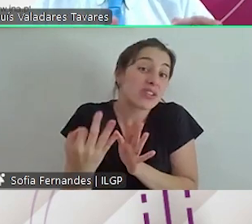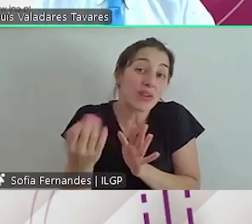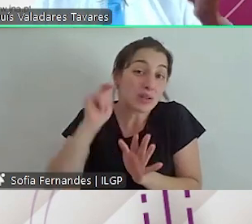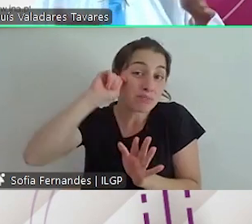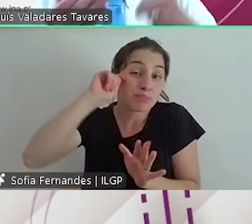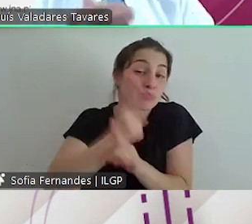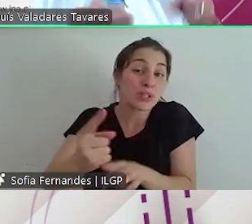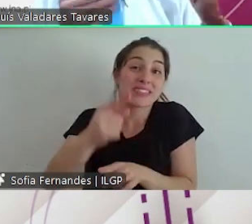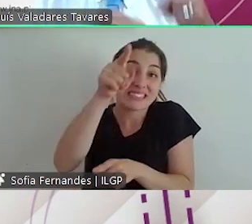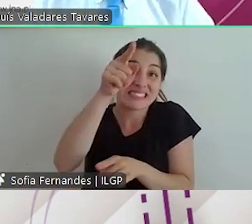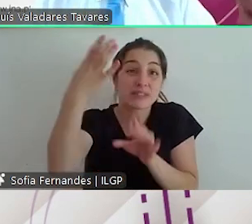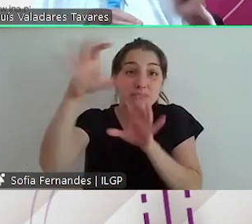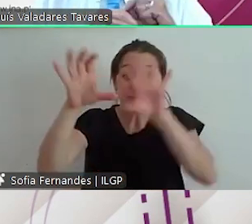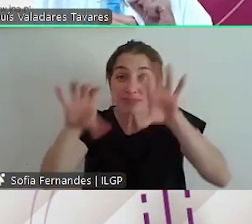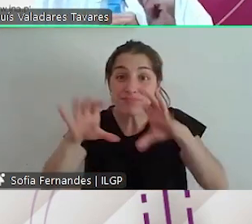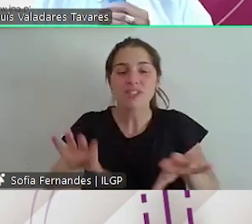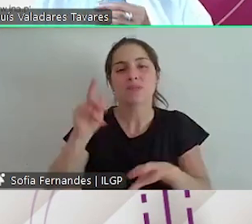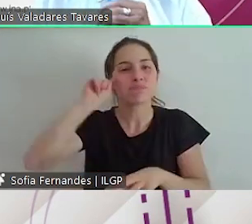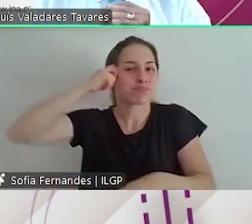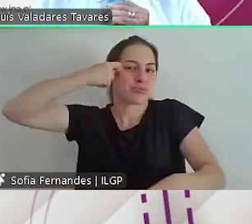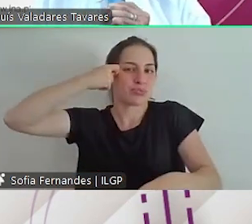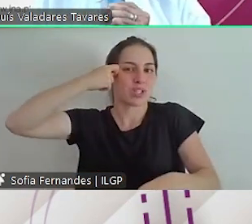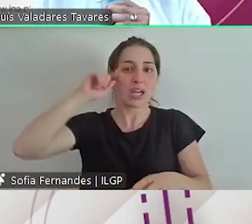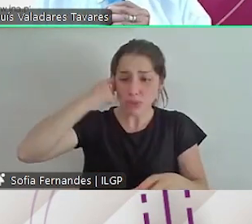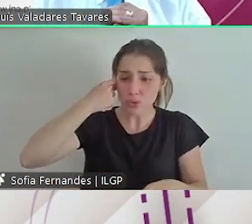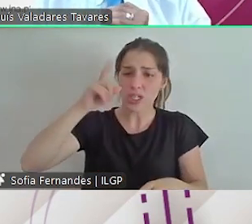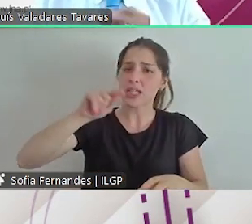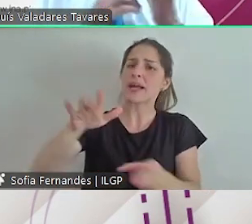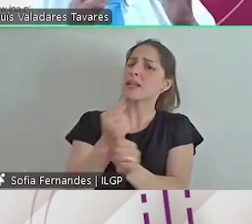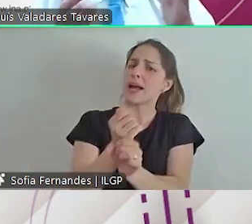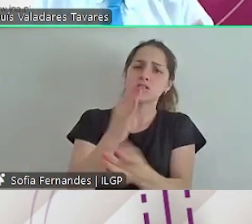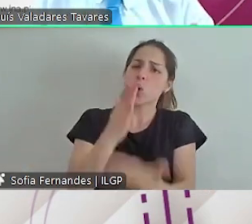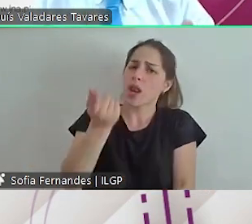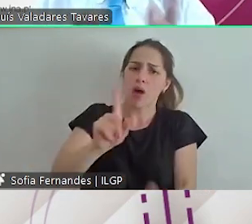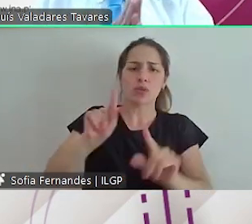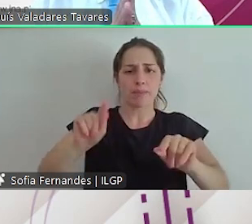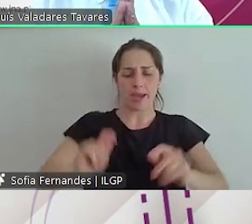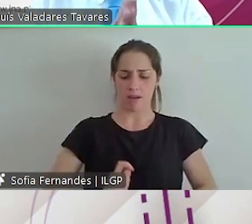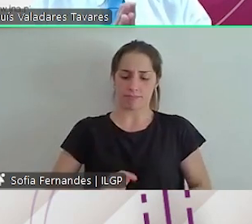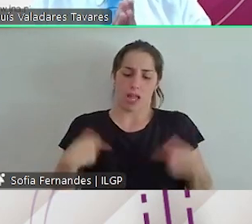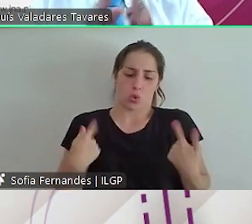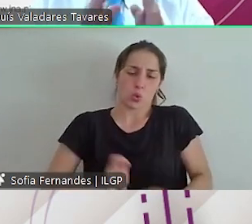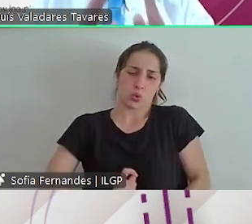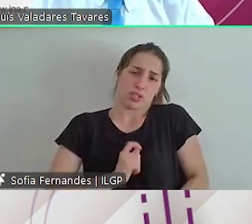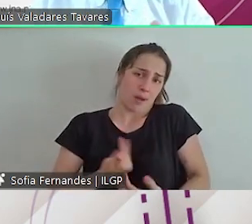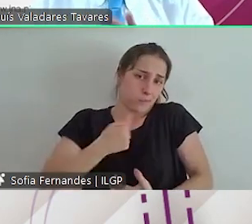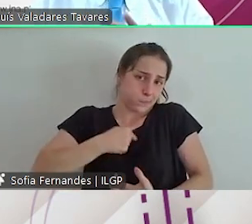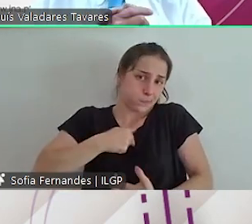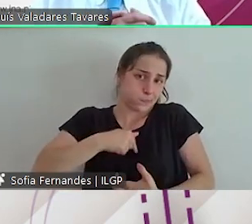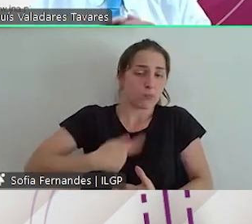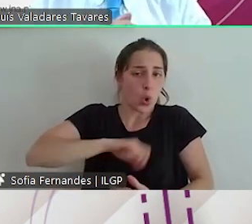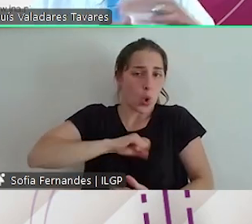sempre até a autoestima de quem trabalha em gestão pública. Da minha parte, já sabem que estarei sempre à